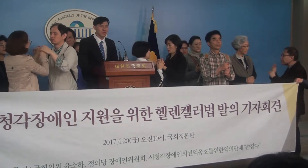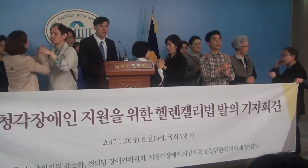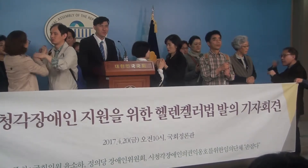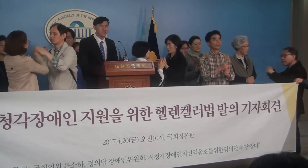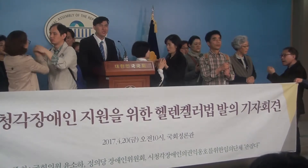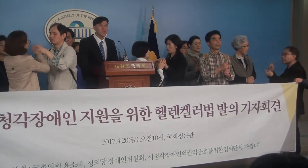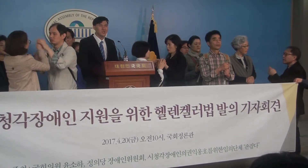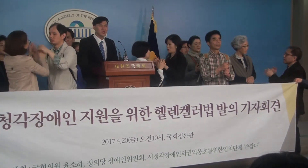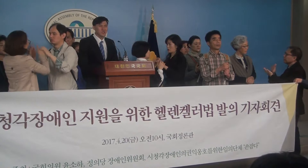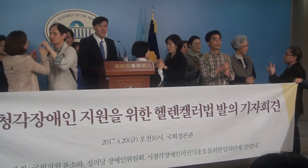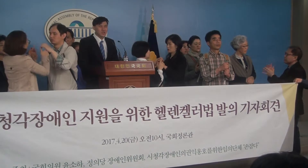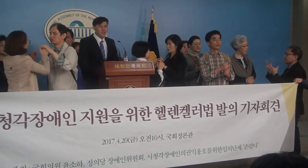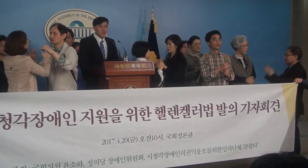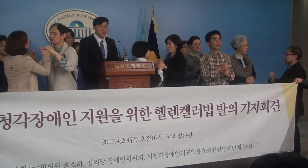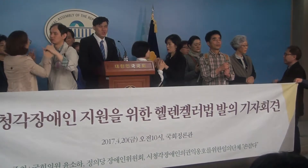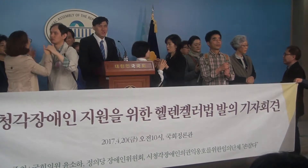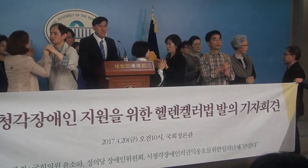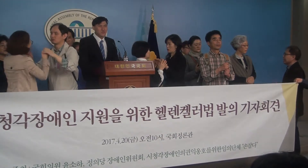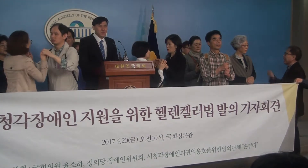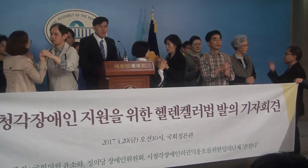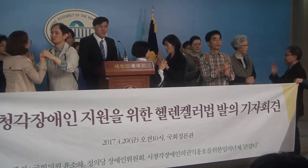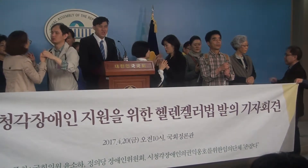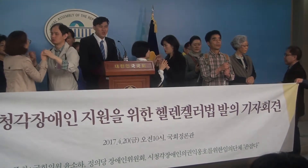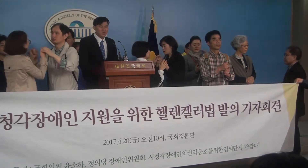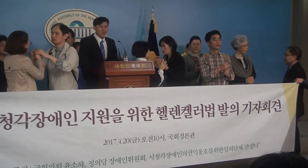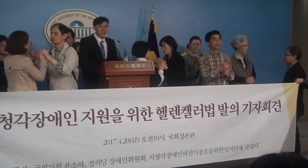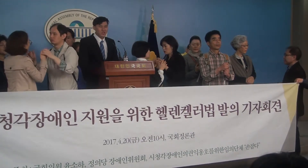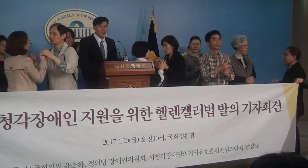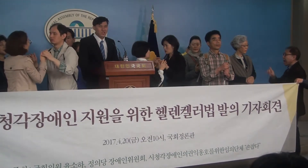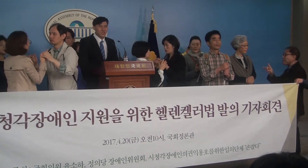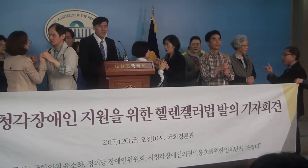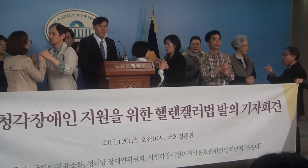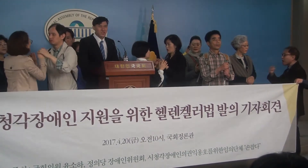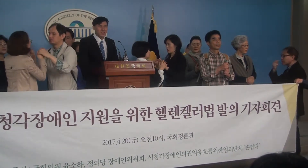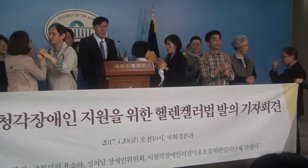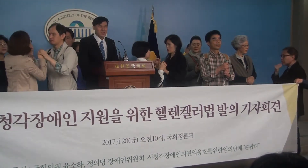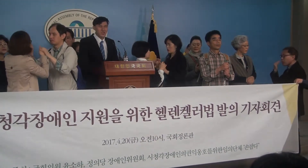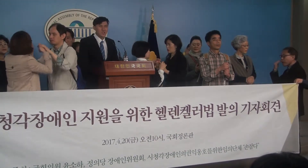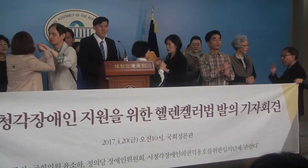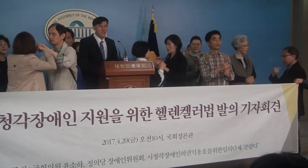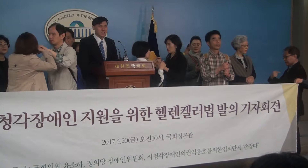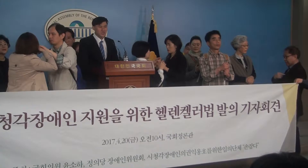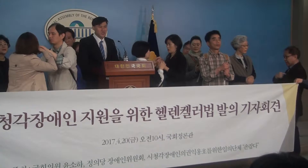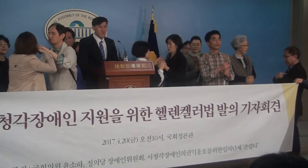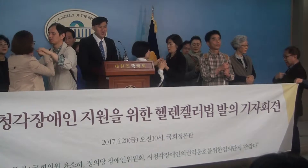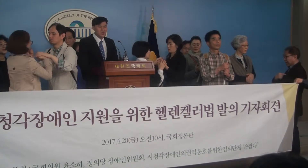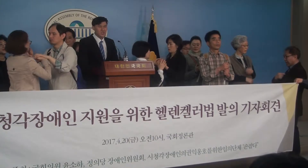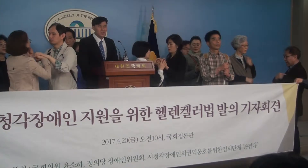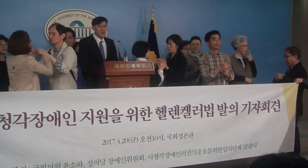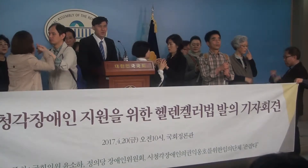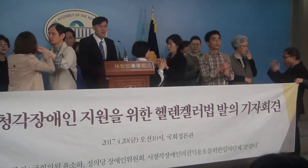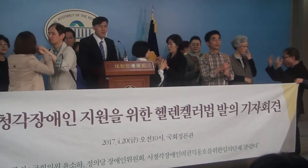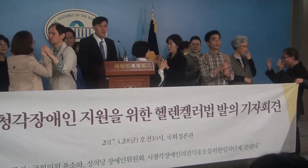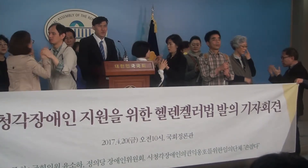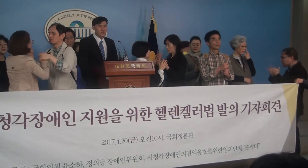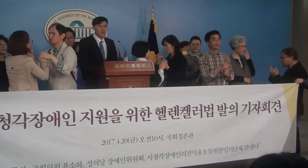매우 다양합니다. 때문에 그저 한 명의 시청각장애인에 지나지 않은 제가